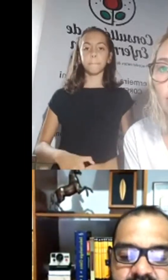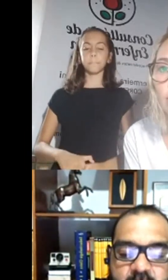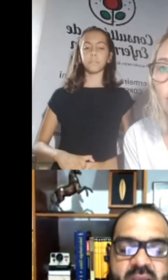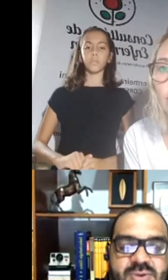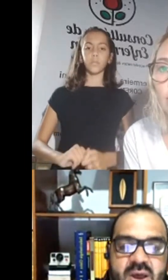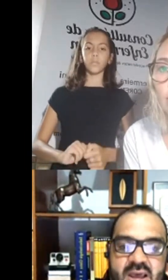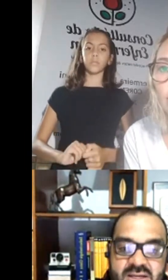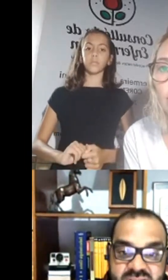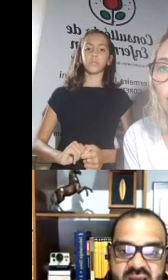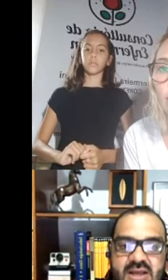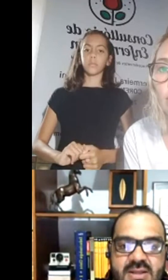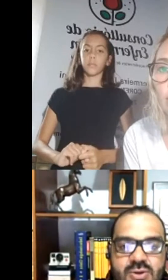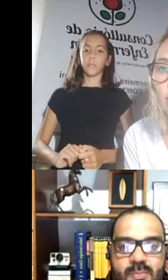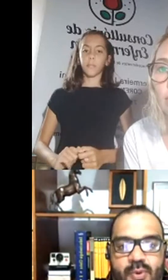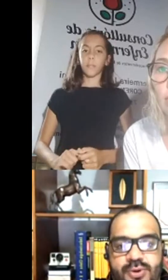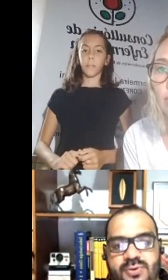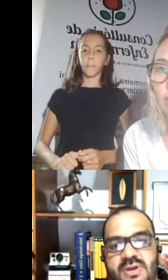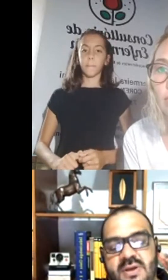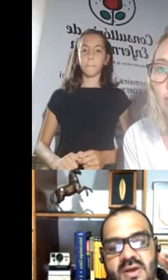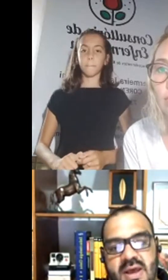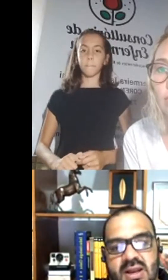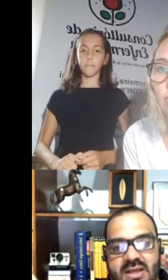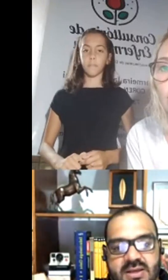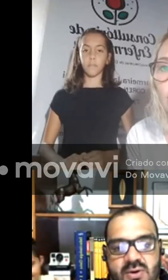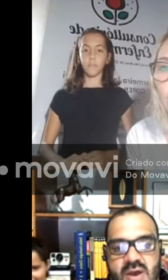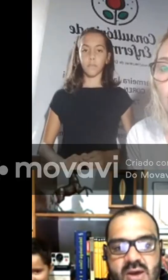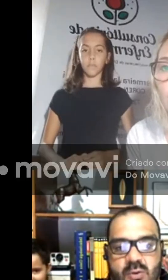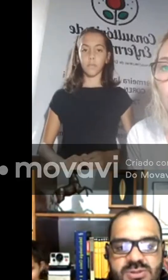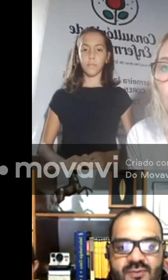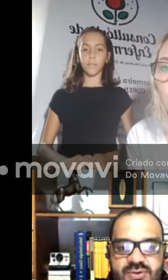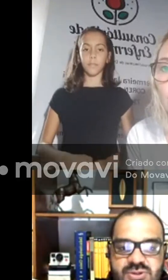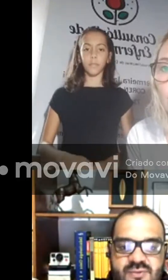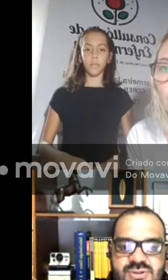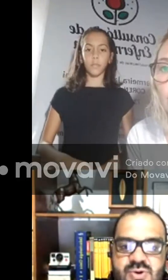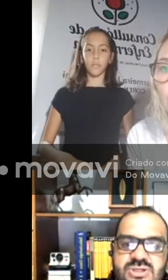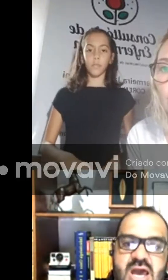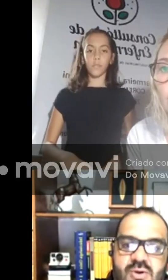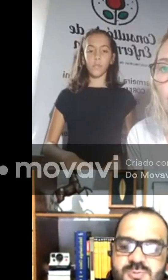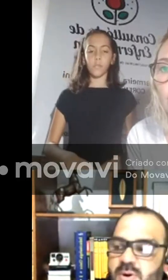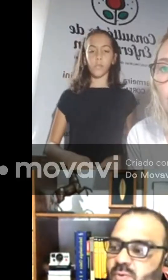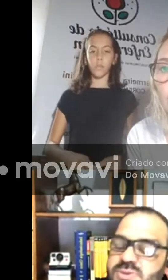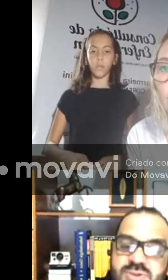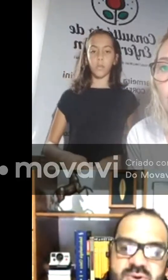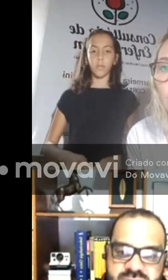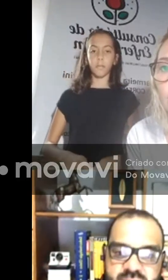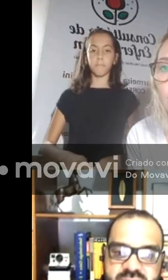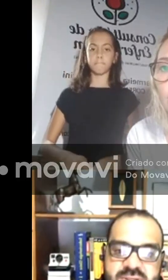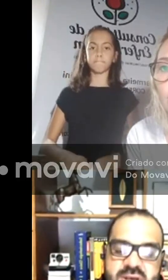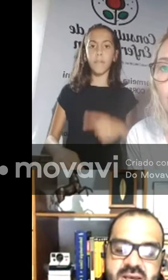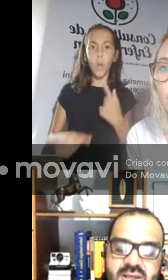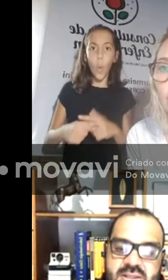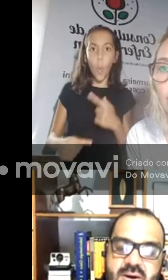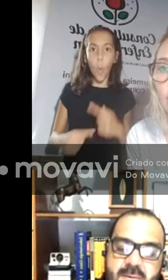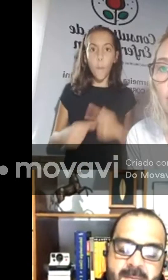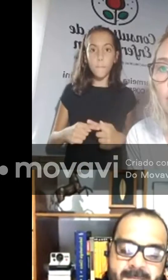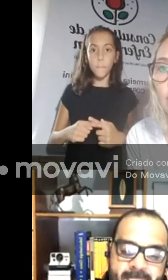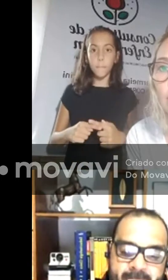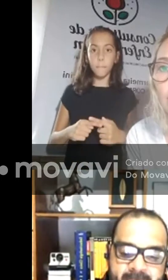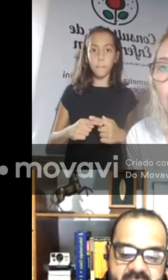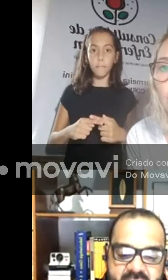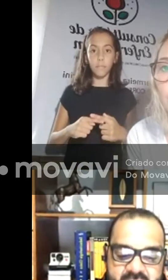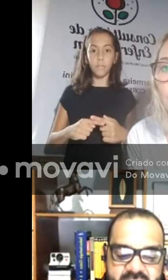esse momento ela está em um ponto que ela é como se fosse divisor de águas para algumas situações.